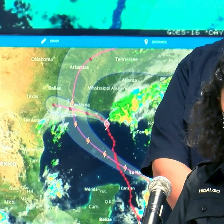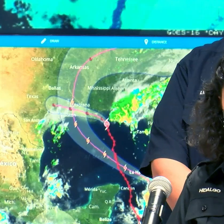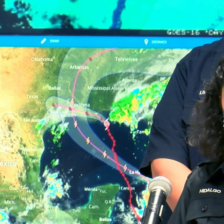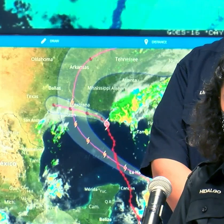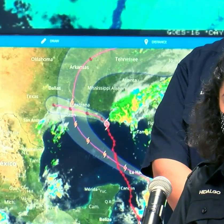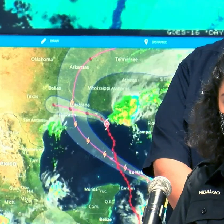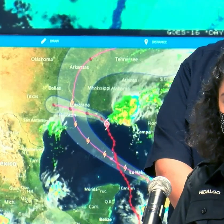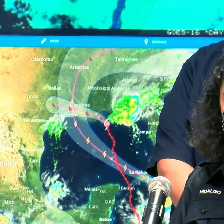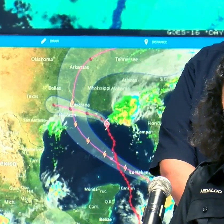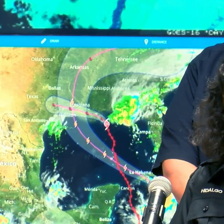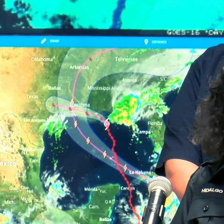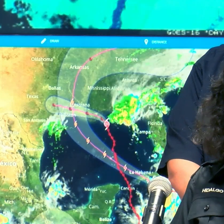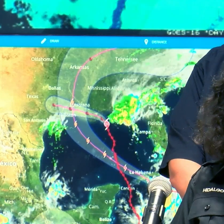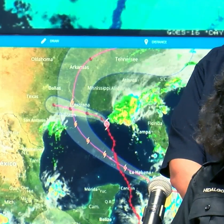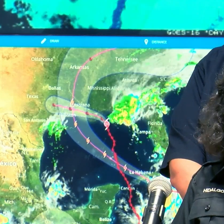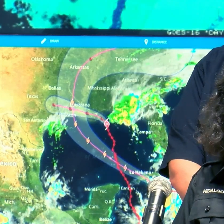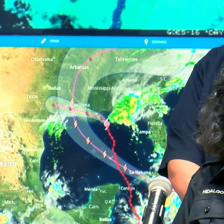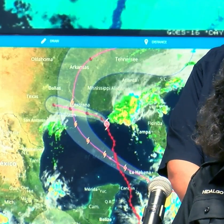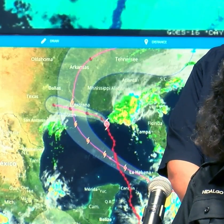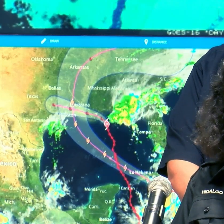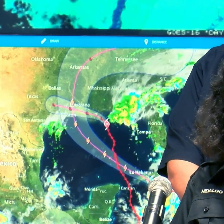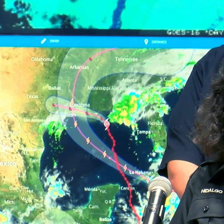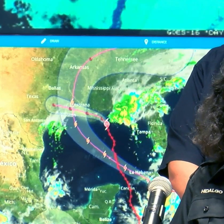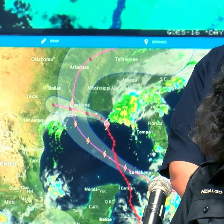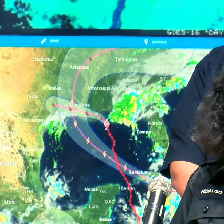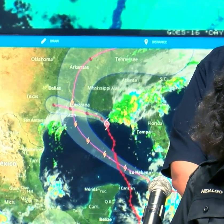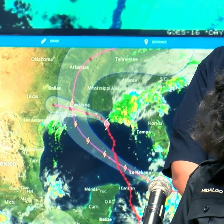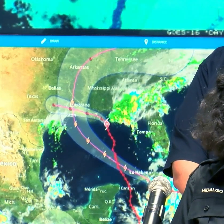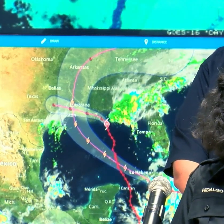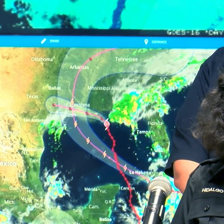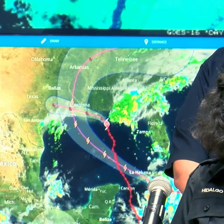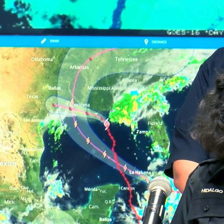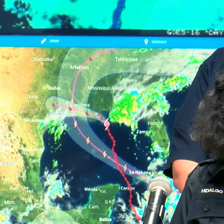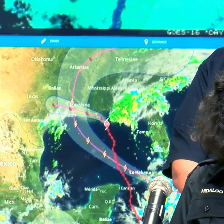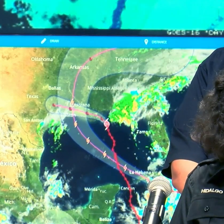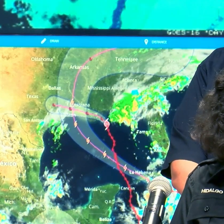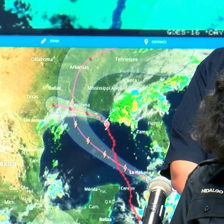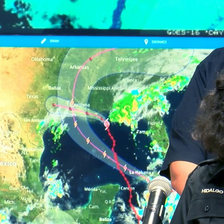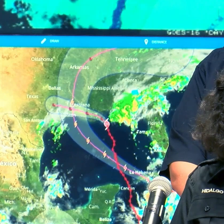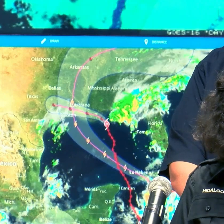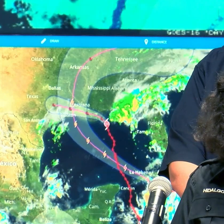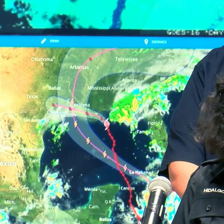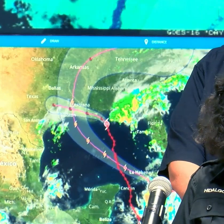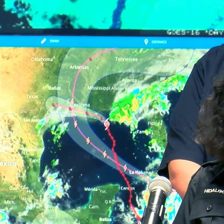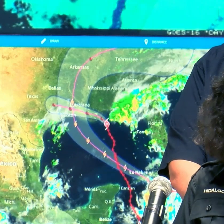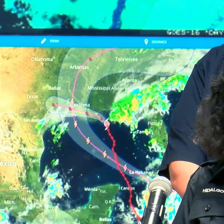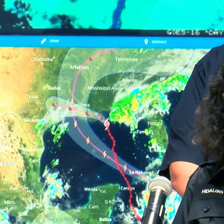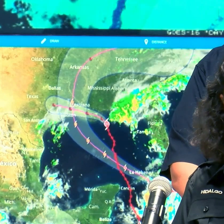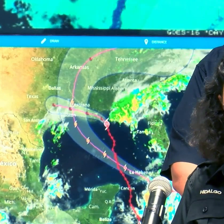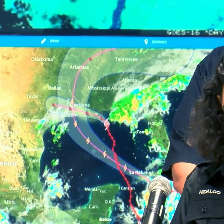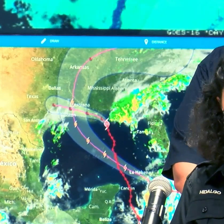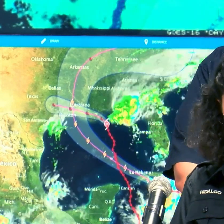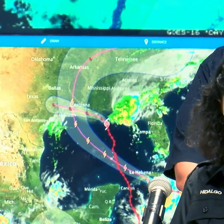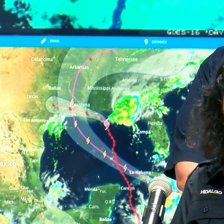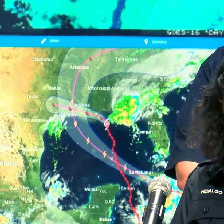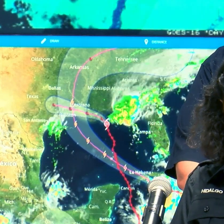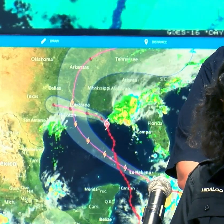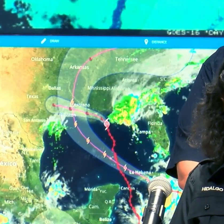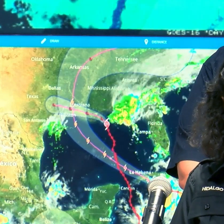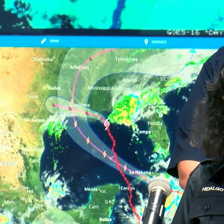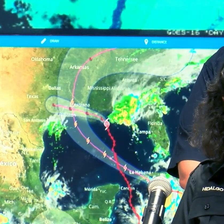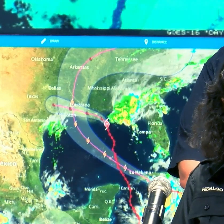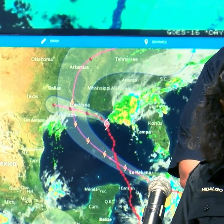costa, escuche a sus líderes locales en cuanto a evacuaciones, si fuera necesario y